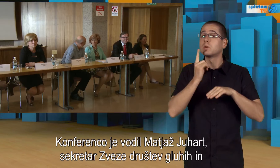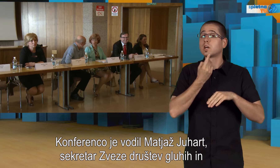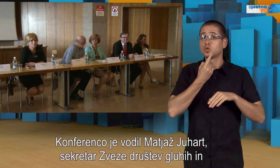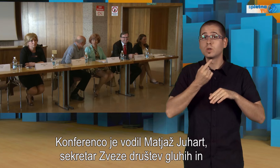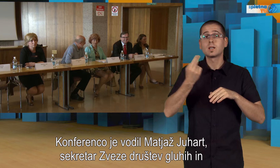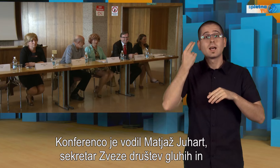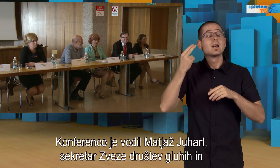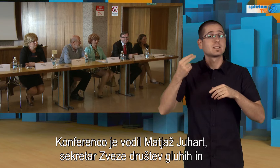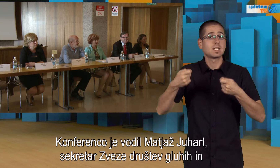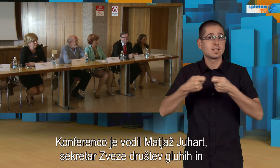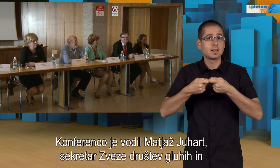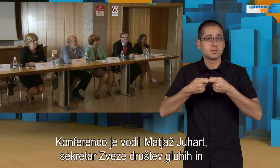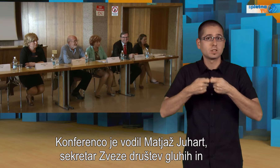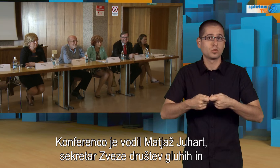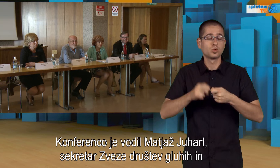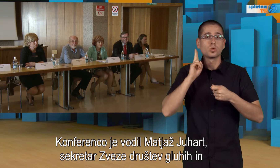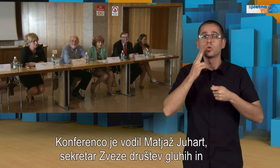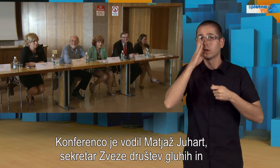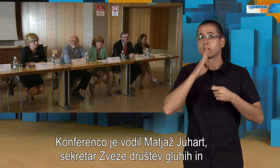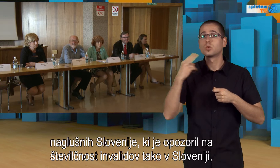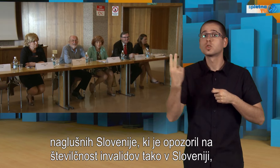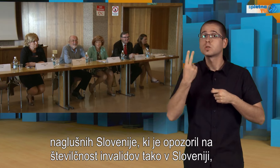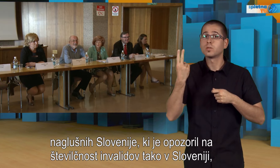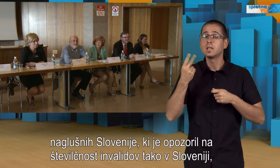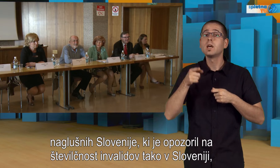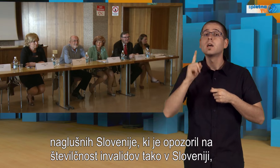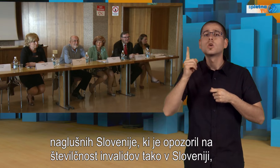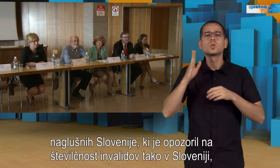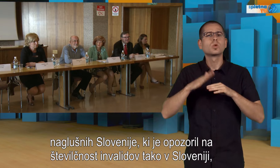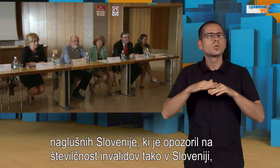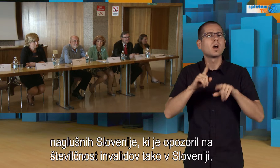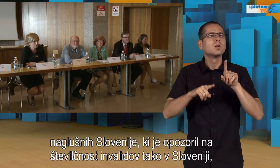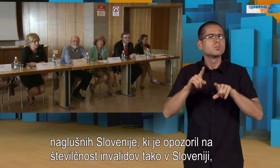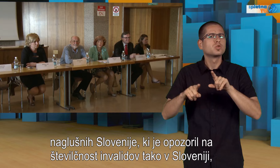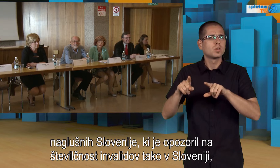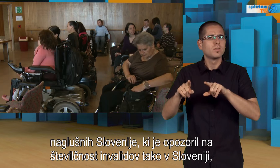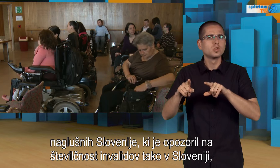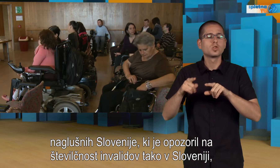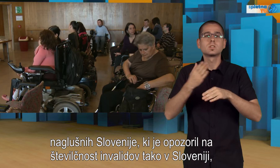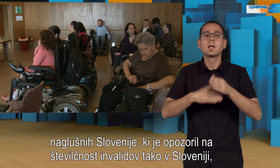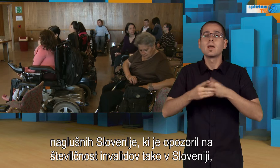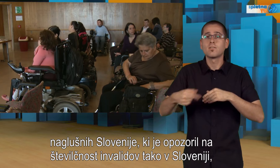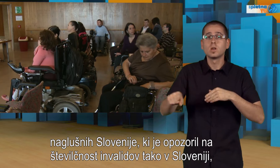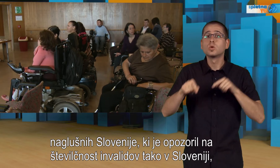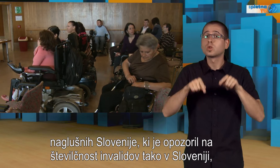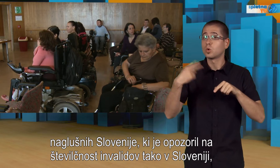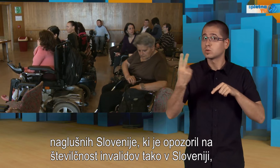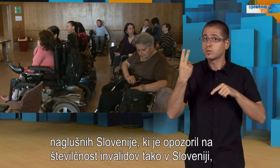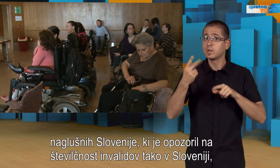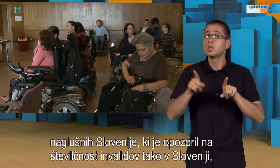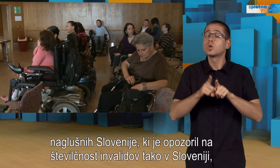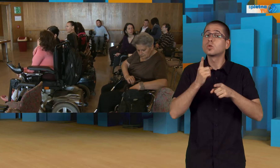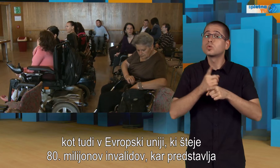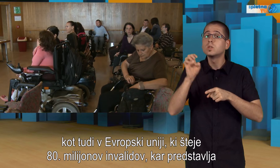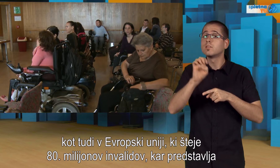Konferenco je vodil Matjaž Juhar, sekretar Zveze društev gluhih in naglušnih Slovenije, ki je opozoril na številčnost invalidov tako v